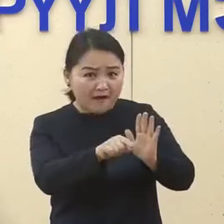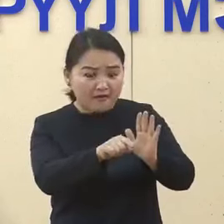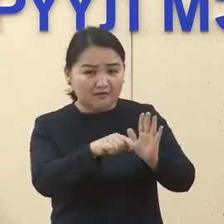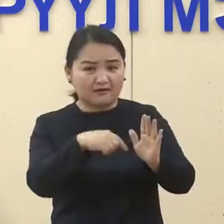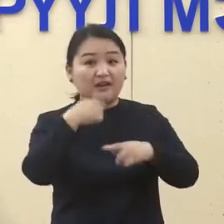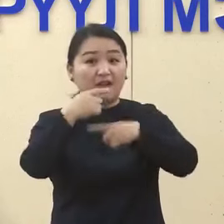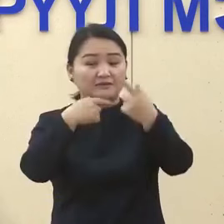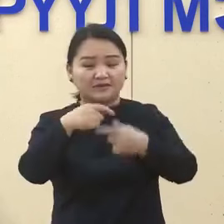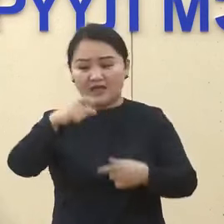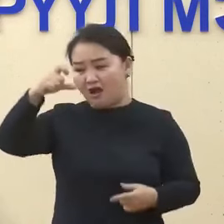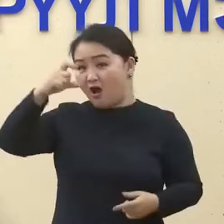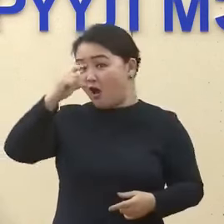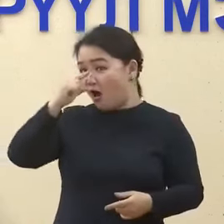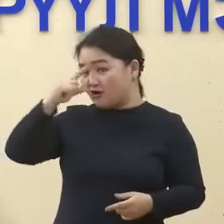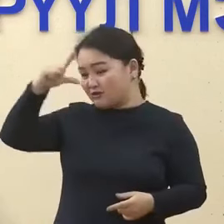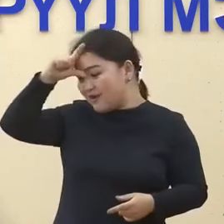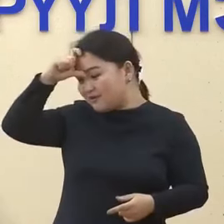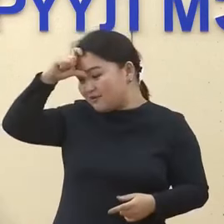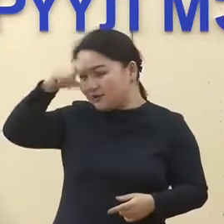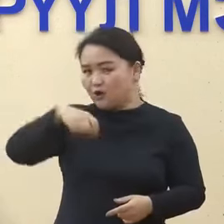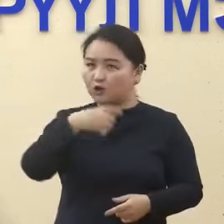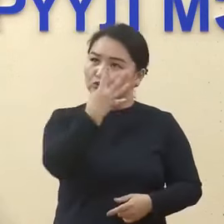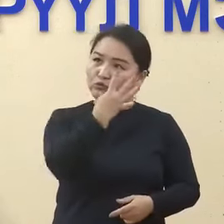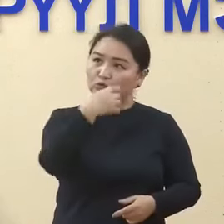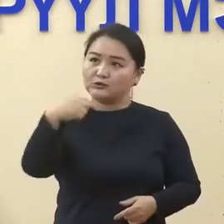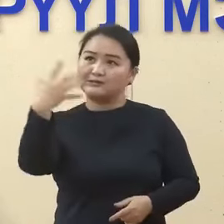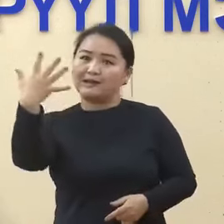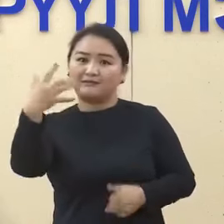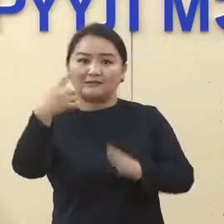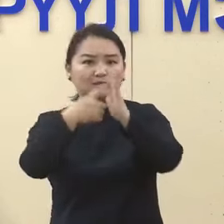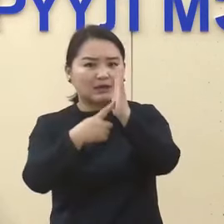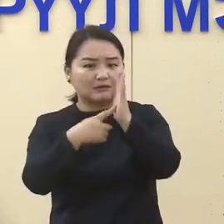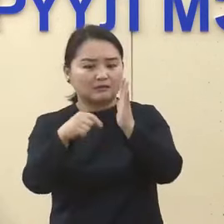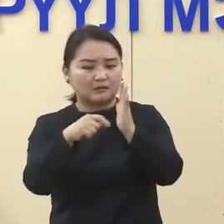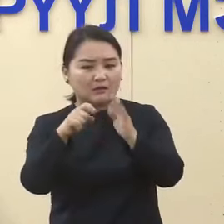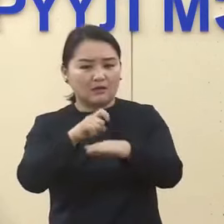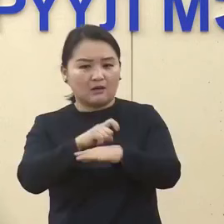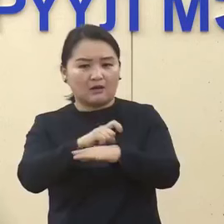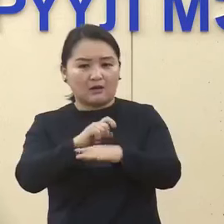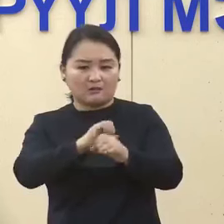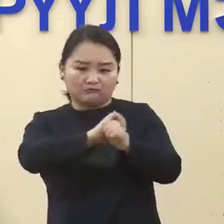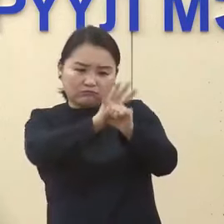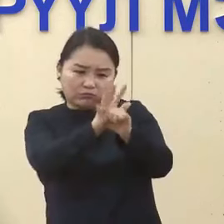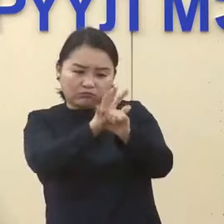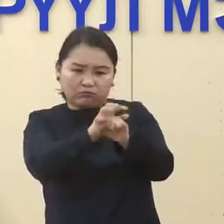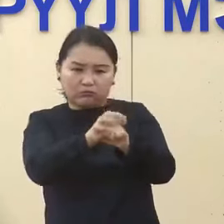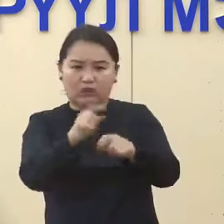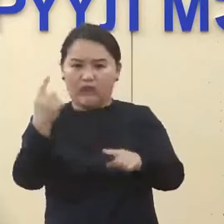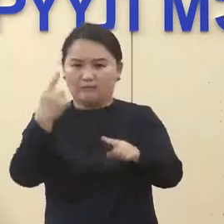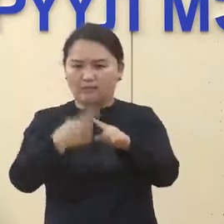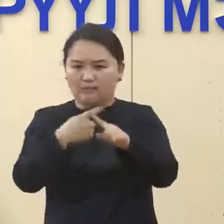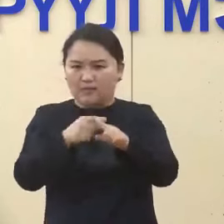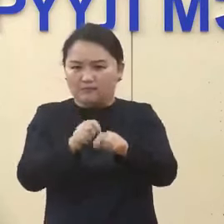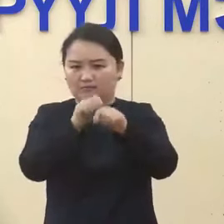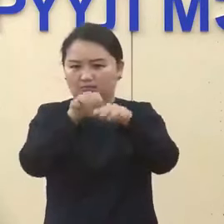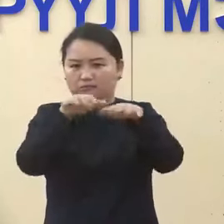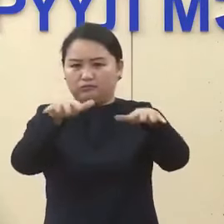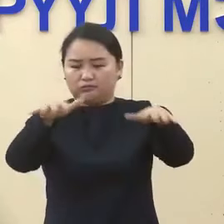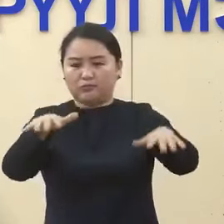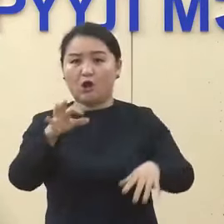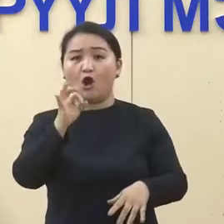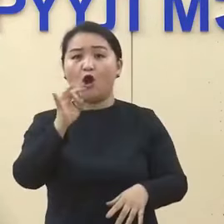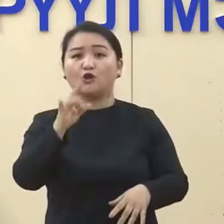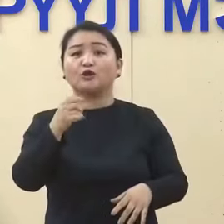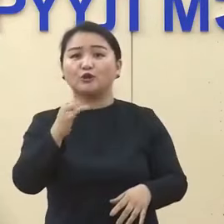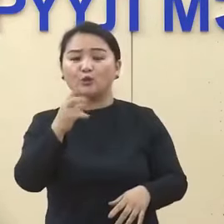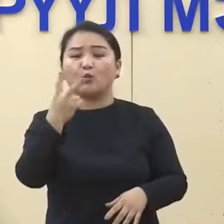байна. Одоо энийш бас бид нар бол анхаарахгүй орхиж болохгүй. А тийм учраас бид нар манай нөхцөлд яг энэ 12 одоо өвчтөнөө эмчилж